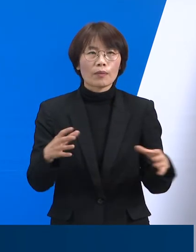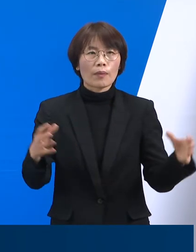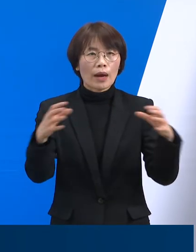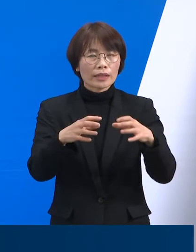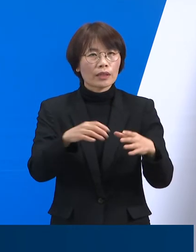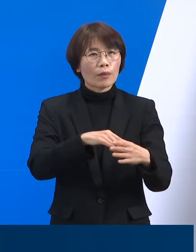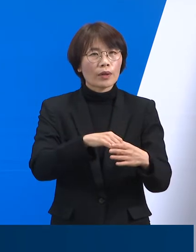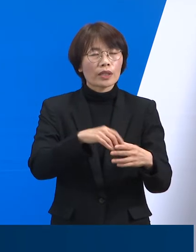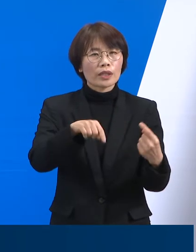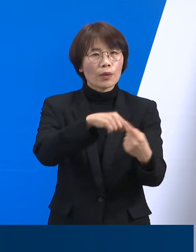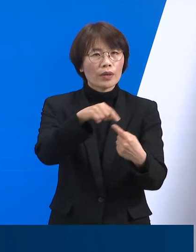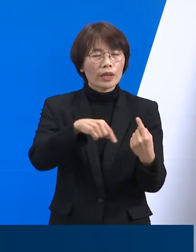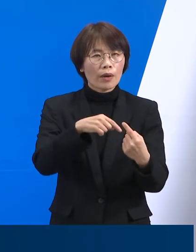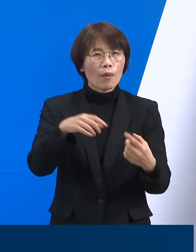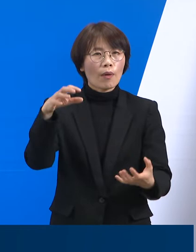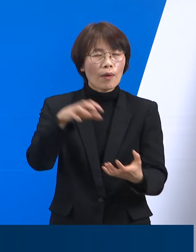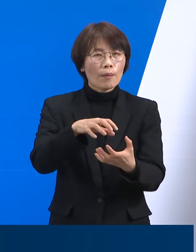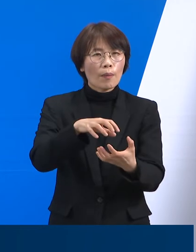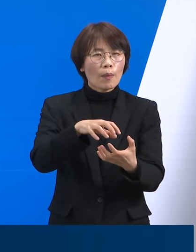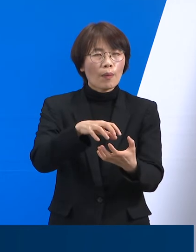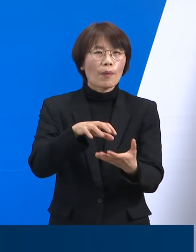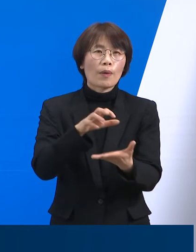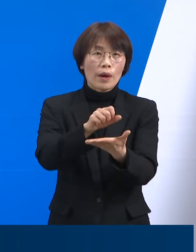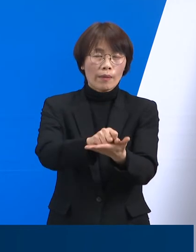도내 의료기관 확보 병상은 총